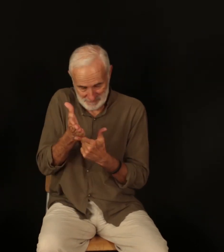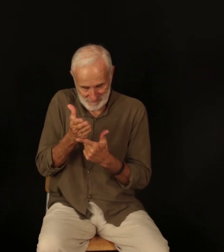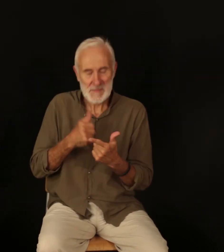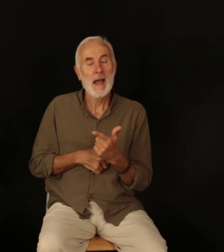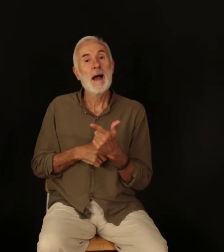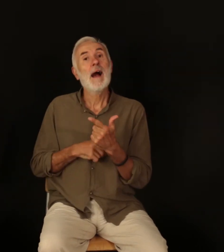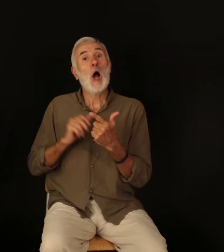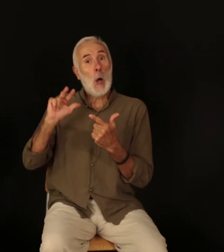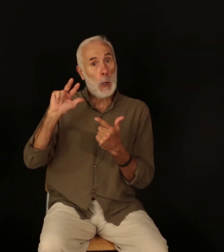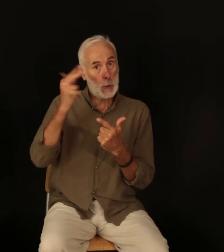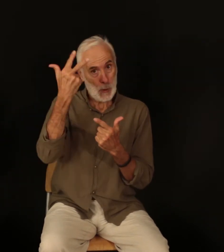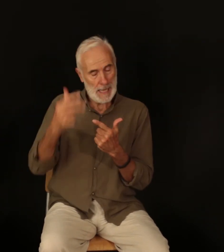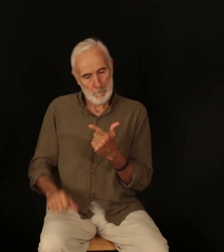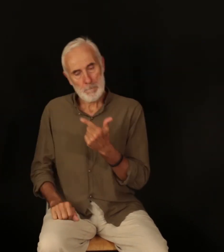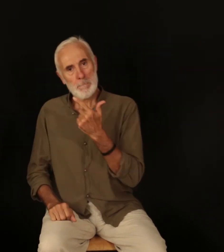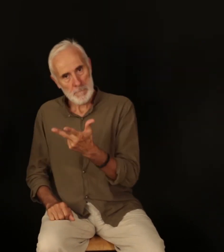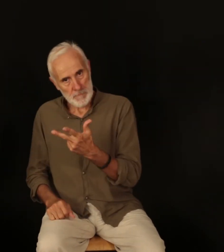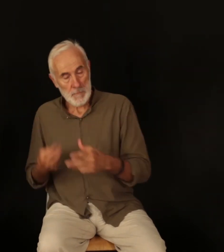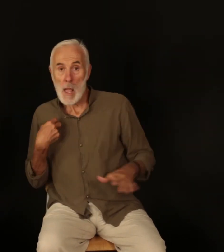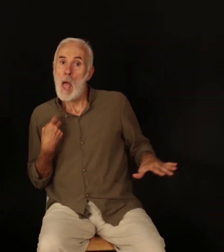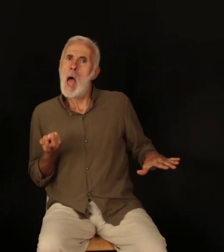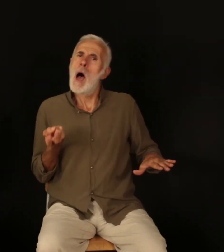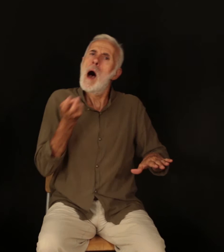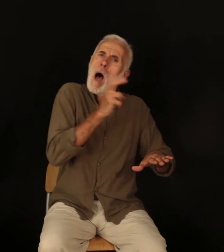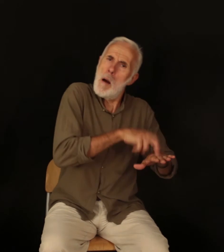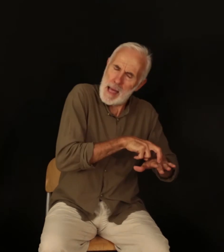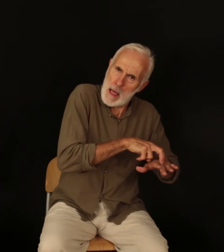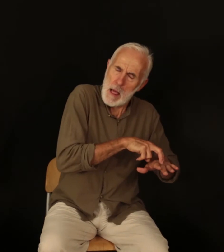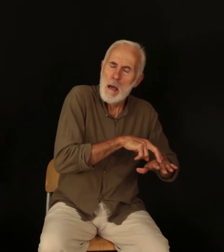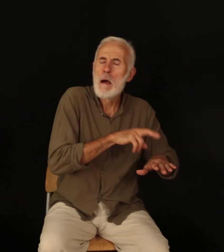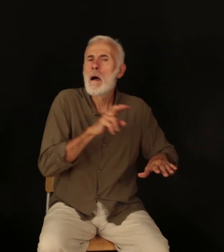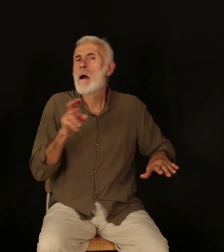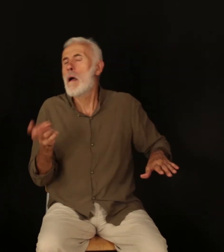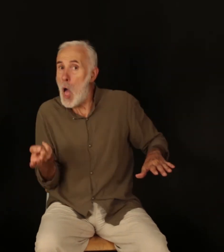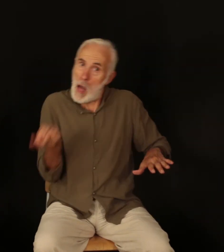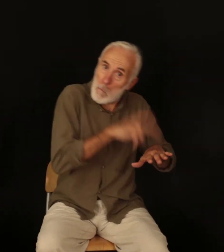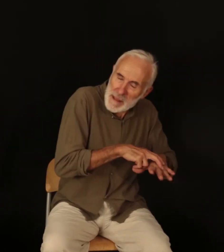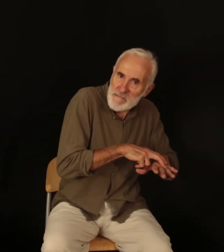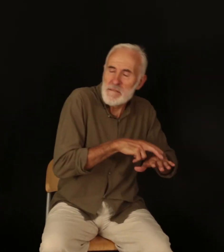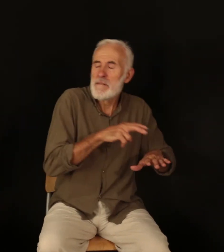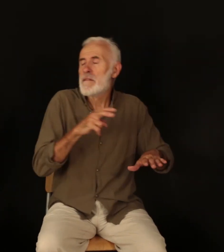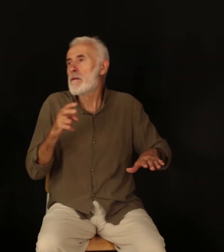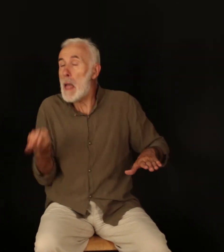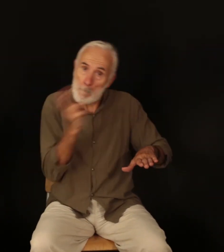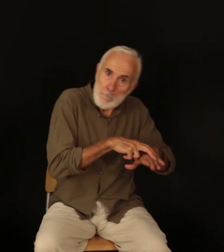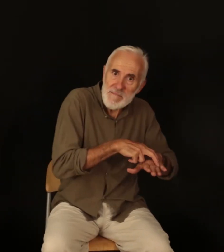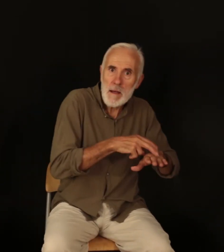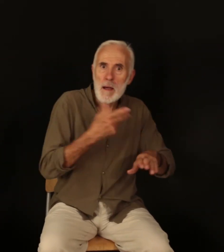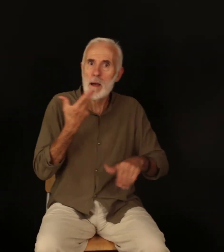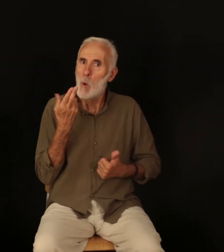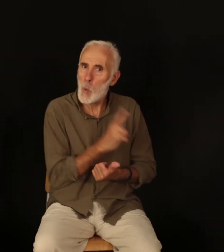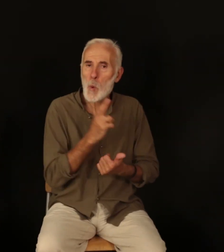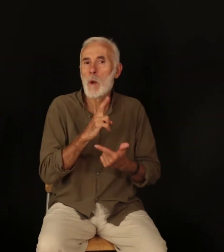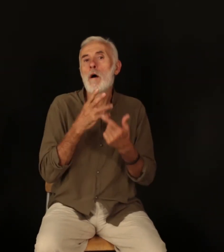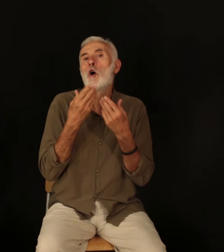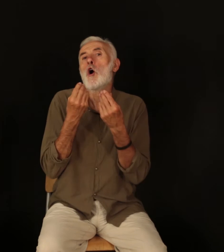ce numéro est le fait de revenir toujours de plusieurs fois au même endroit. Par exemple, comme